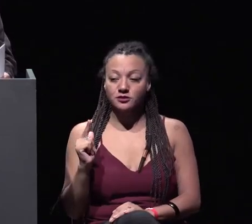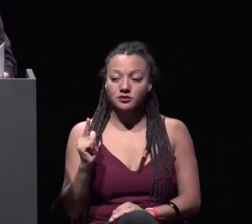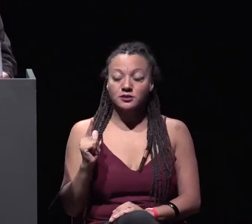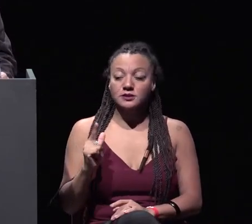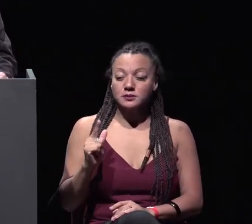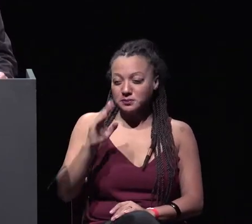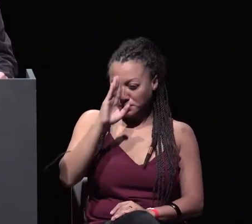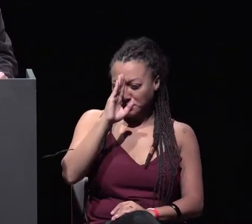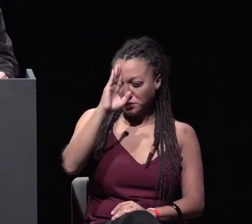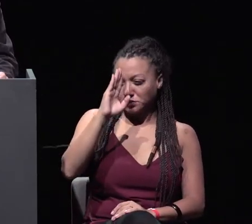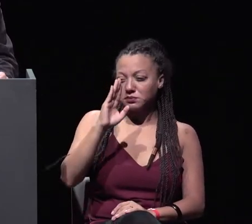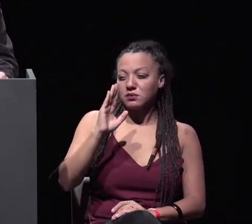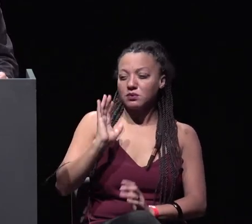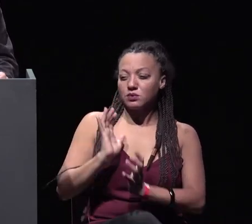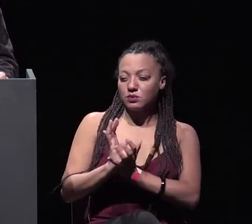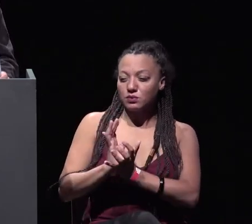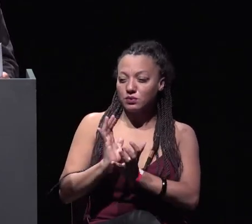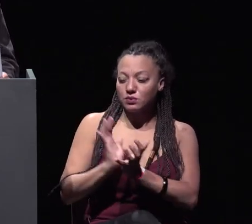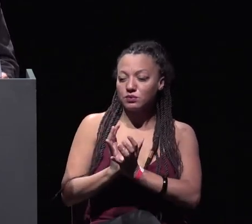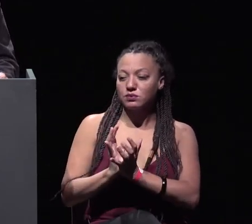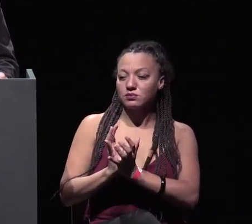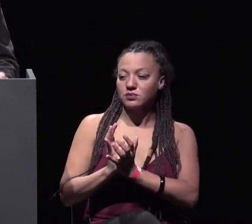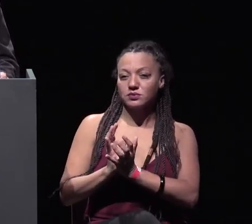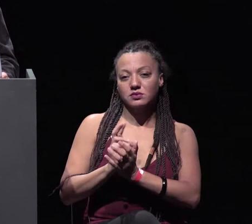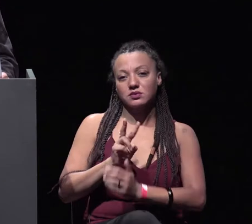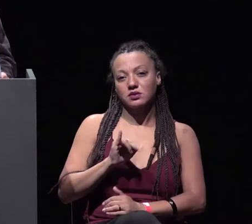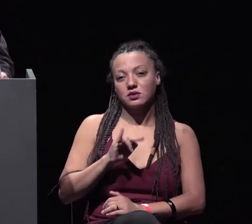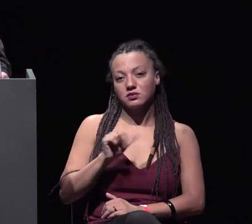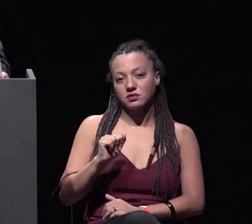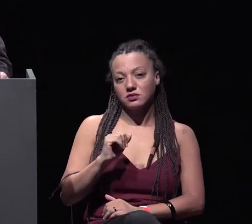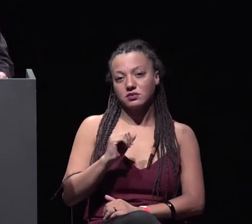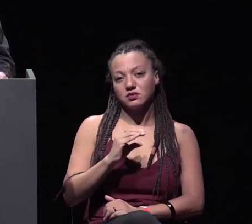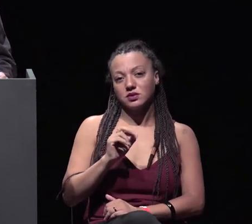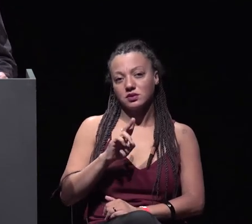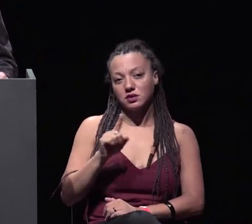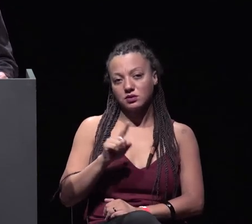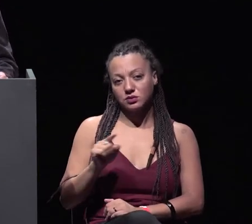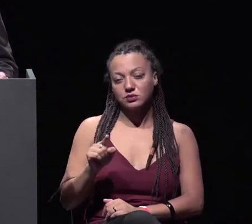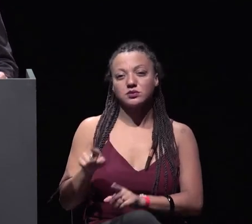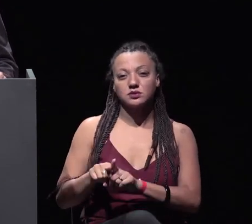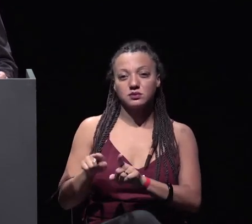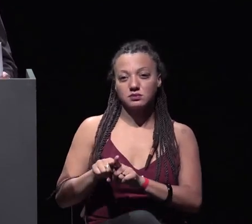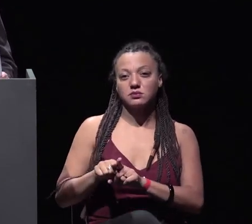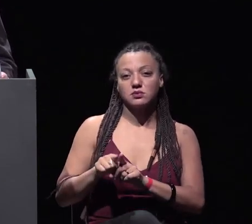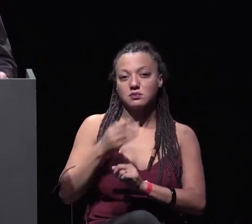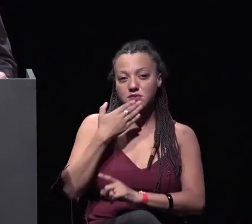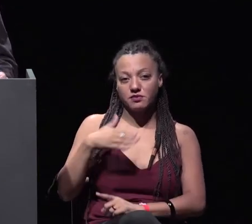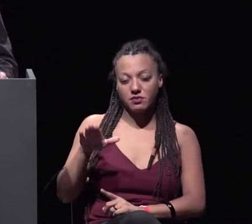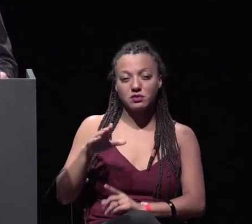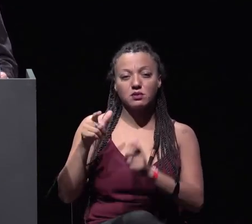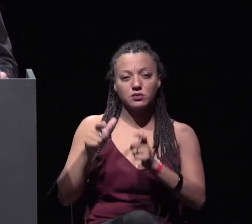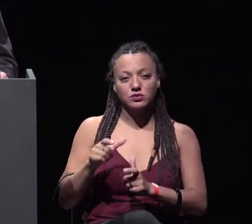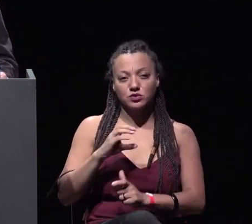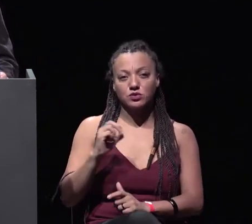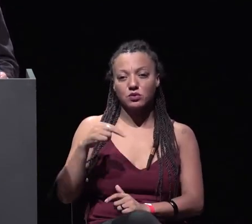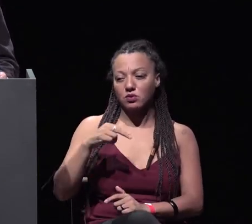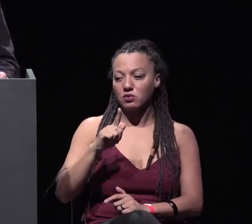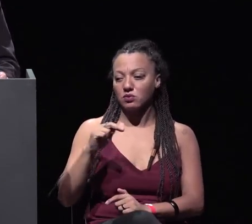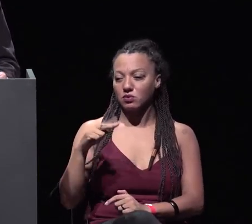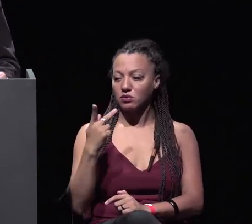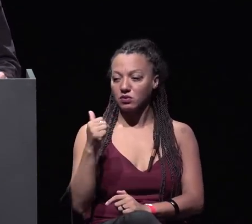especificamente o conjunto de vida a via crucis e dos profetas de congonhas do campo essa talvez principal conjunto